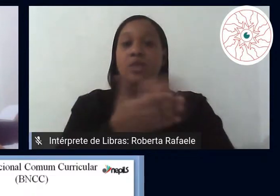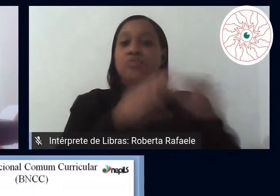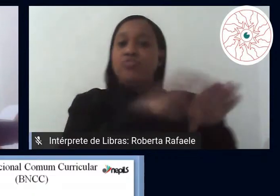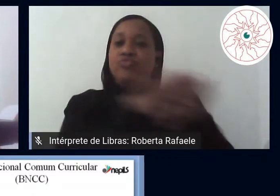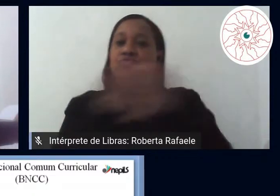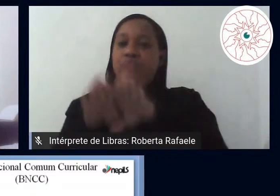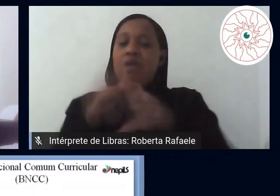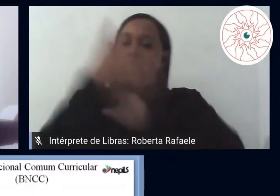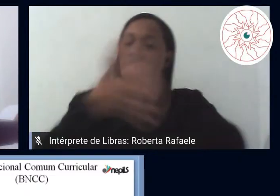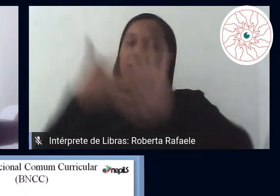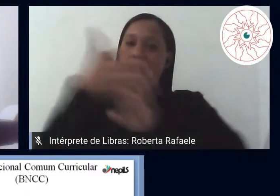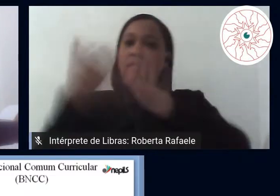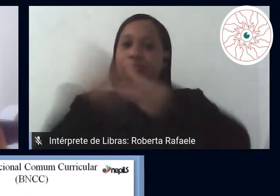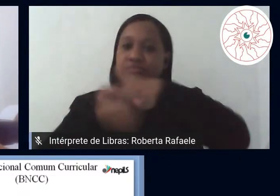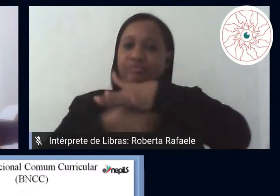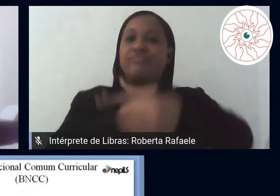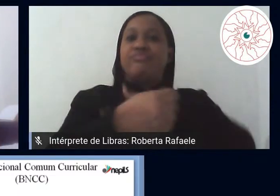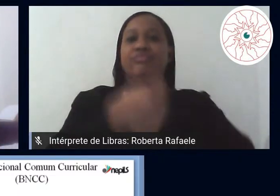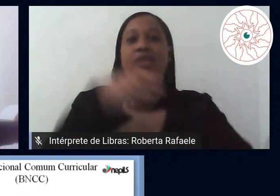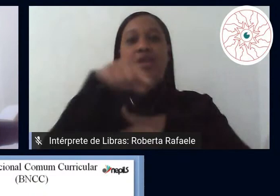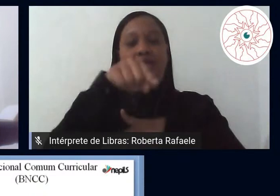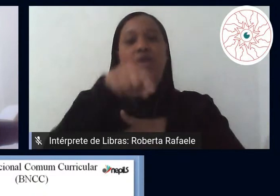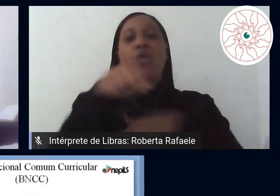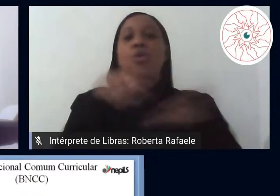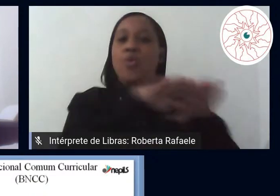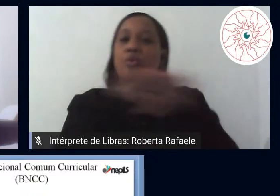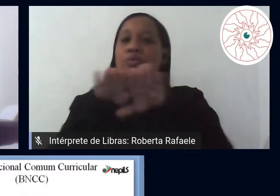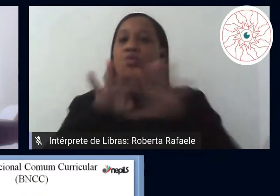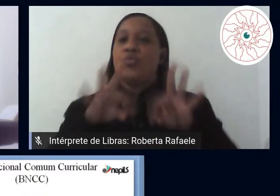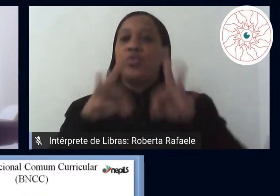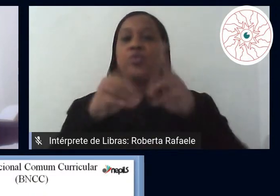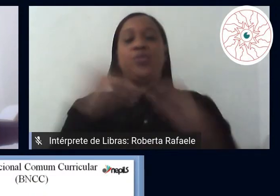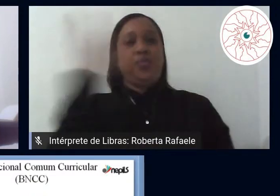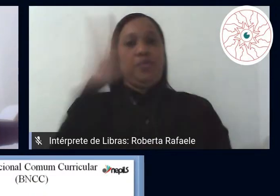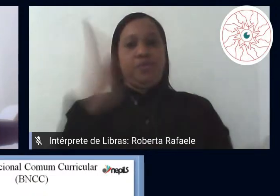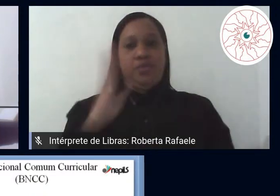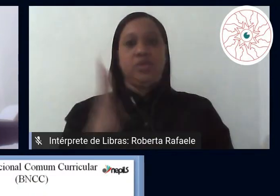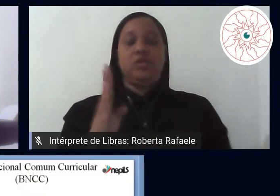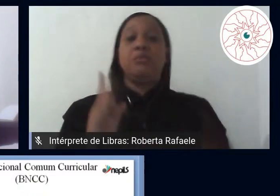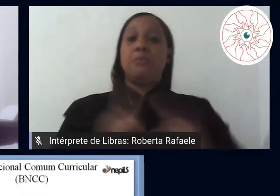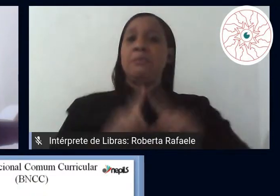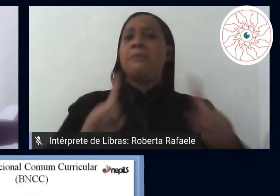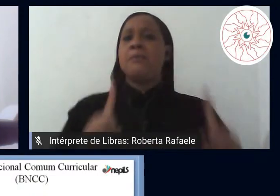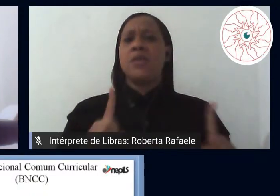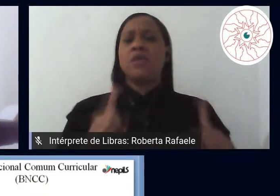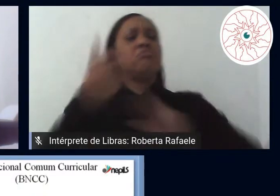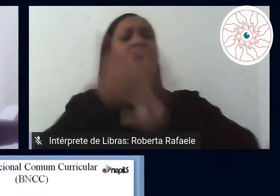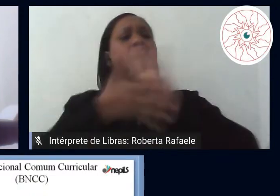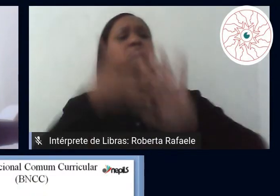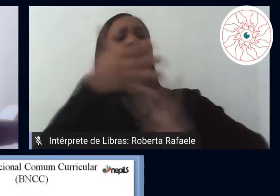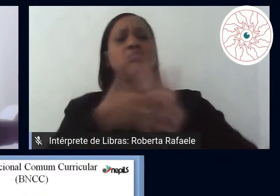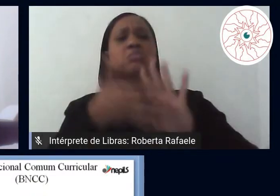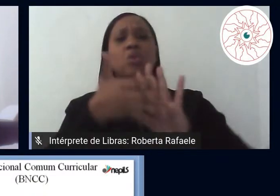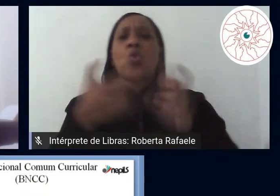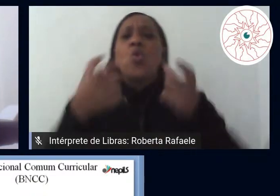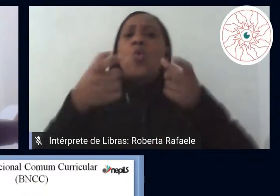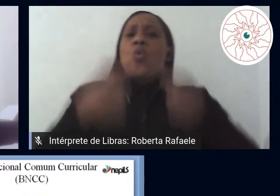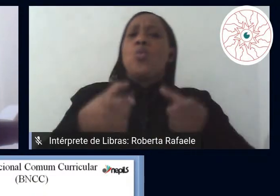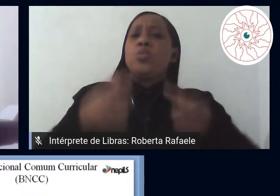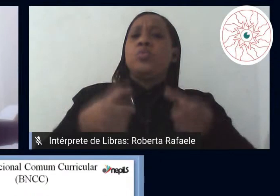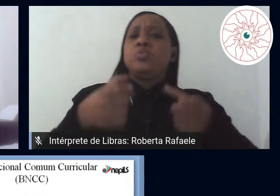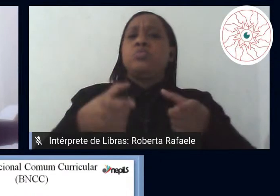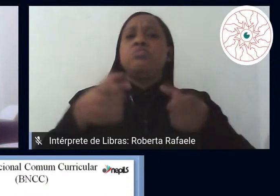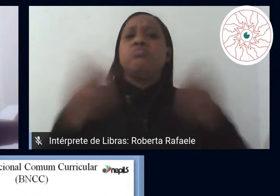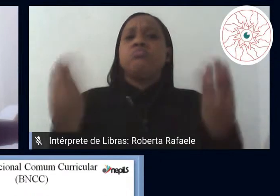entraria nessa parte comum, porque ela seria comum a todos os brasileiros. Mas e a Libras? Eh, onde é que ela cai, né,